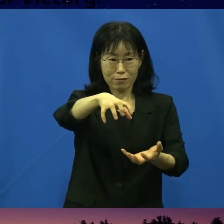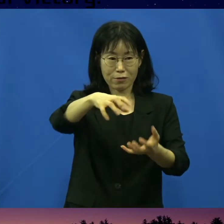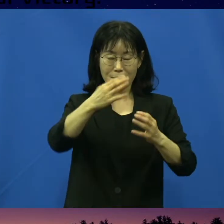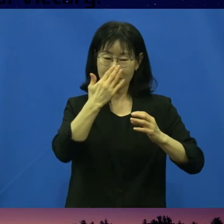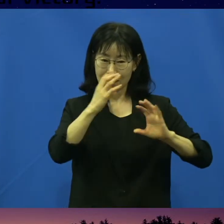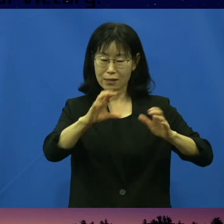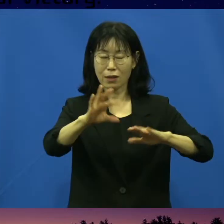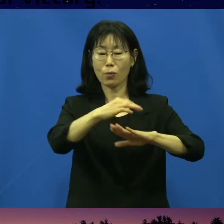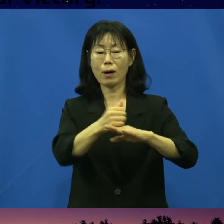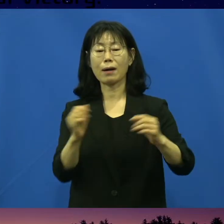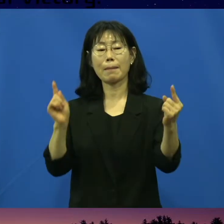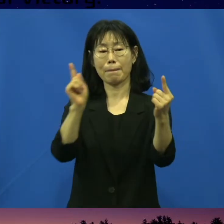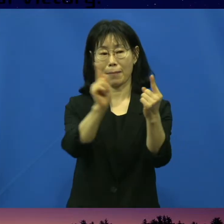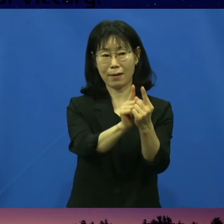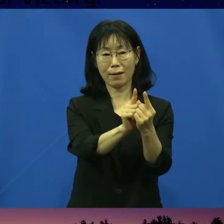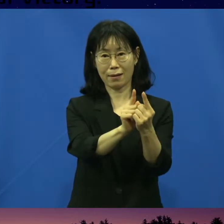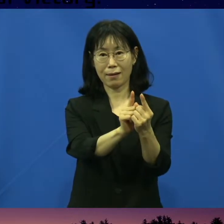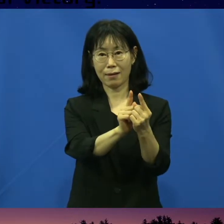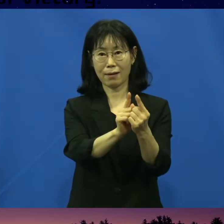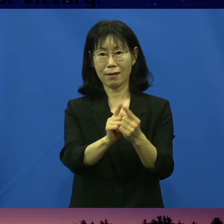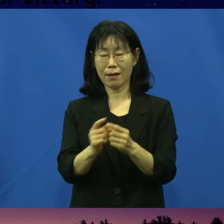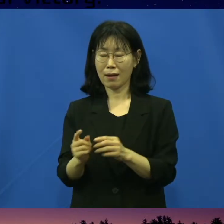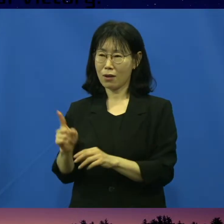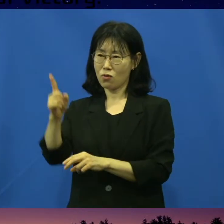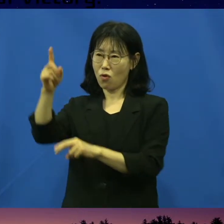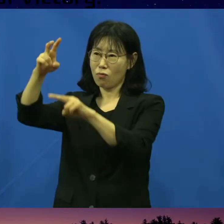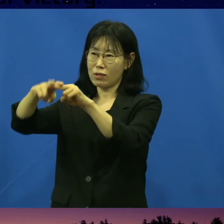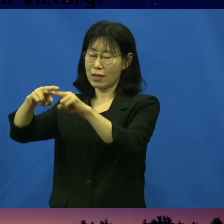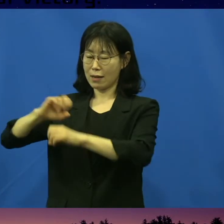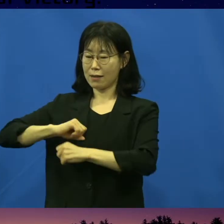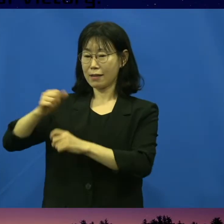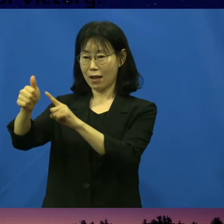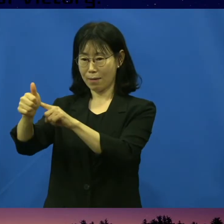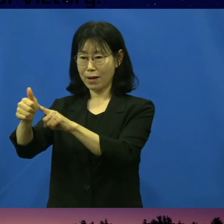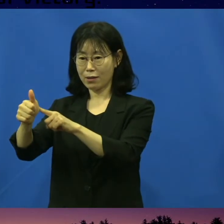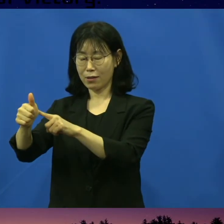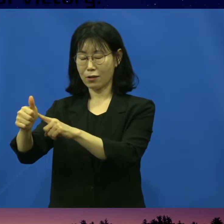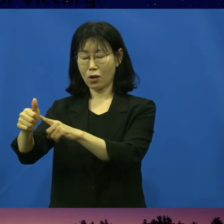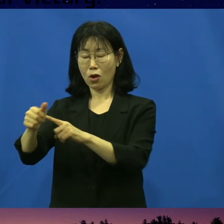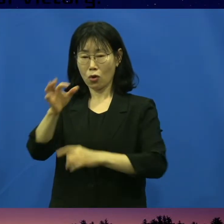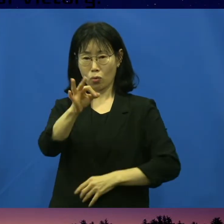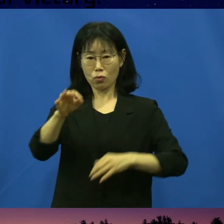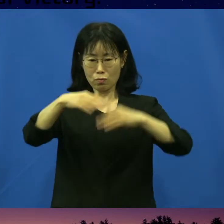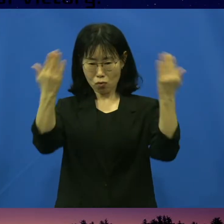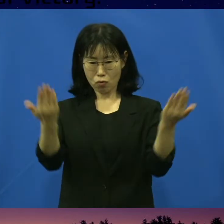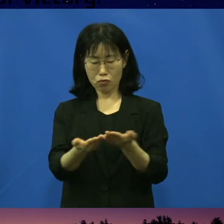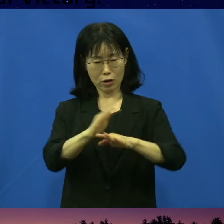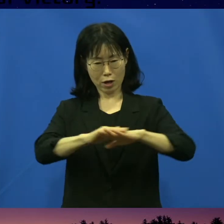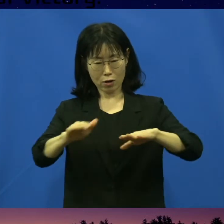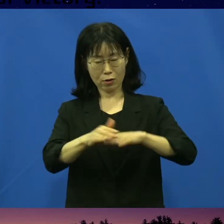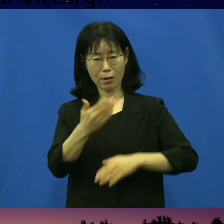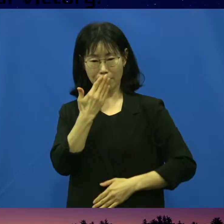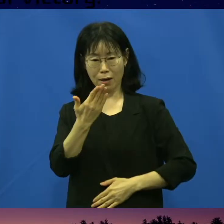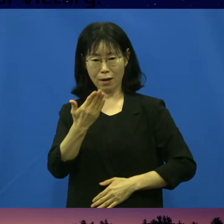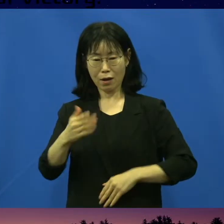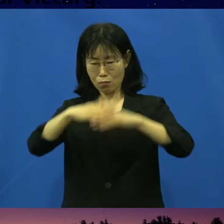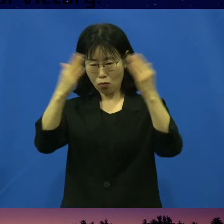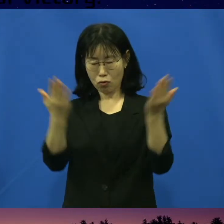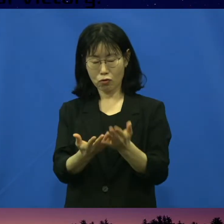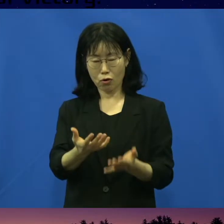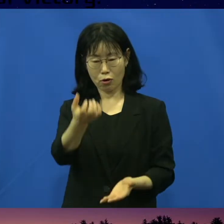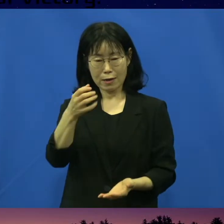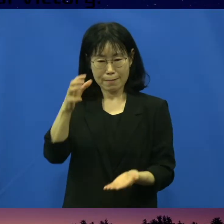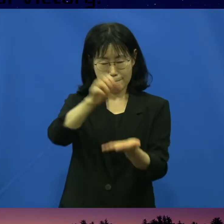권력을 의지하고 살아왔고 돈에 의지하고 살아온 사람. 돈으로 된다고 생각한 거죠. 그러니까 이 물품을 들고 간 거